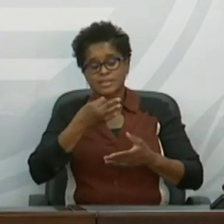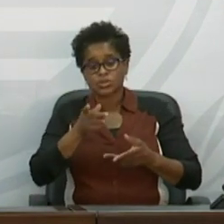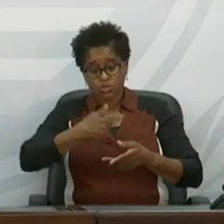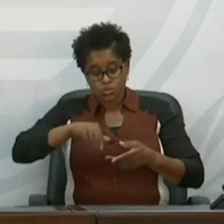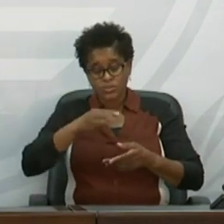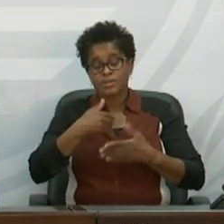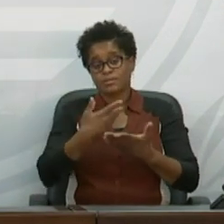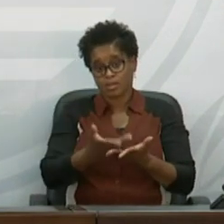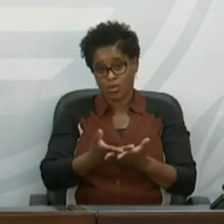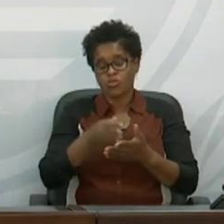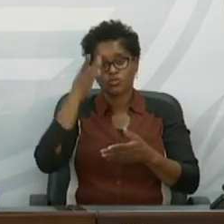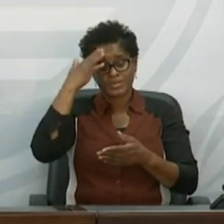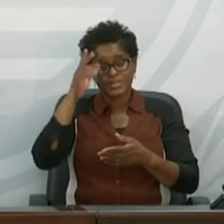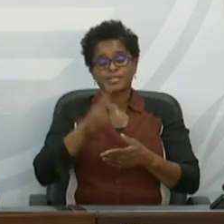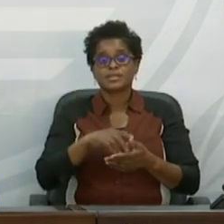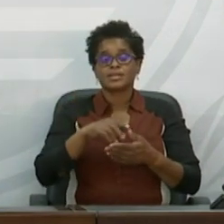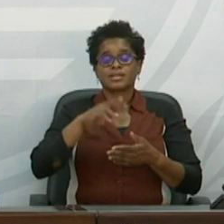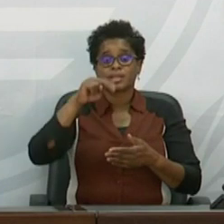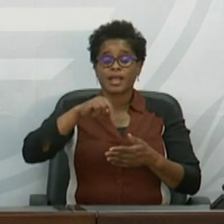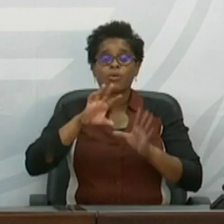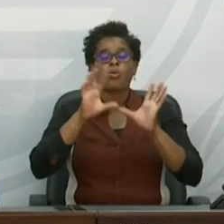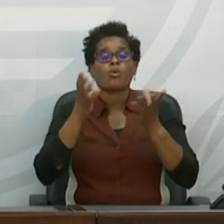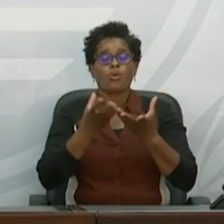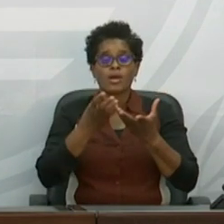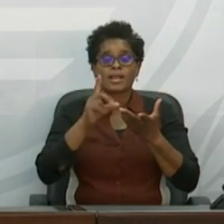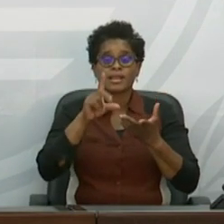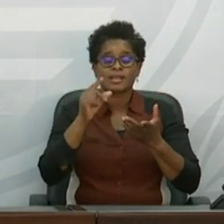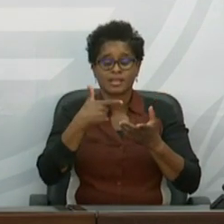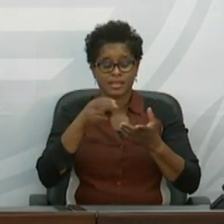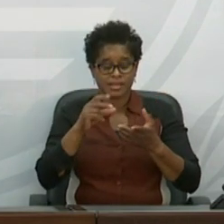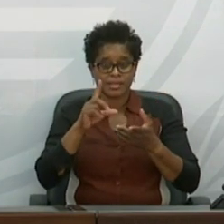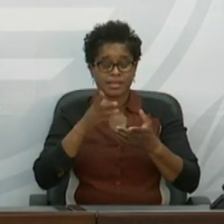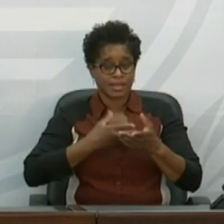taxa de letalidade global de 0,89%.